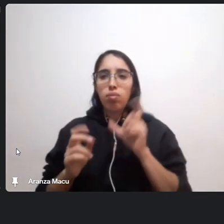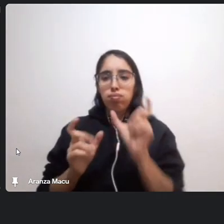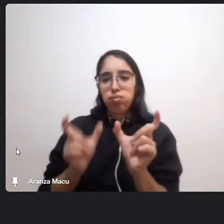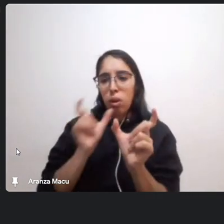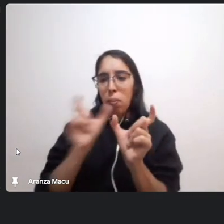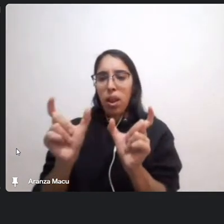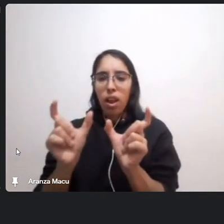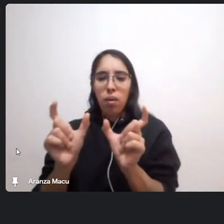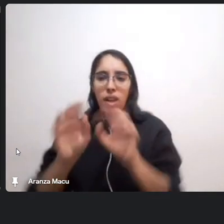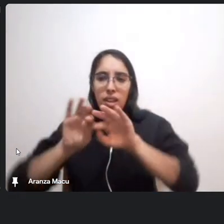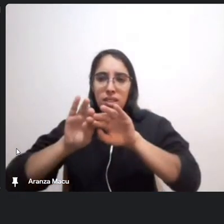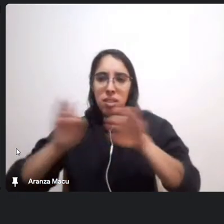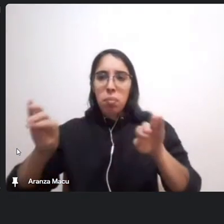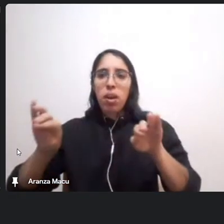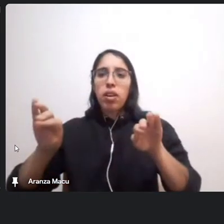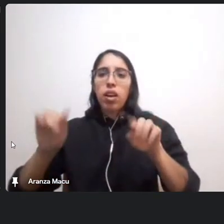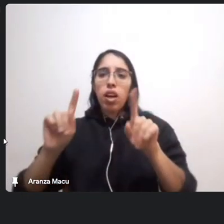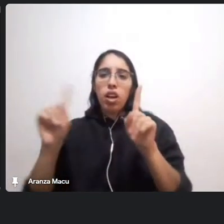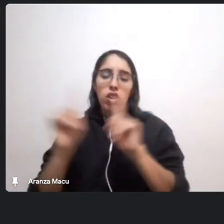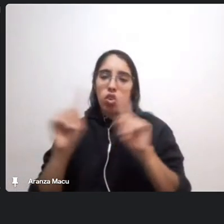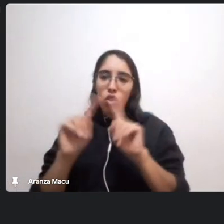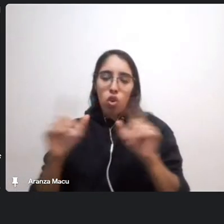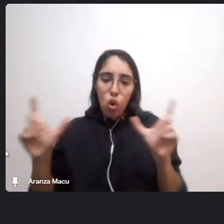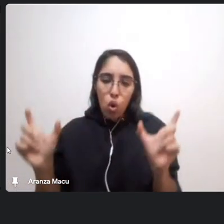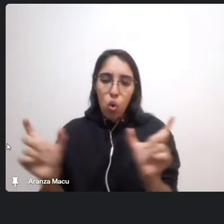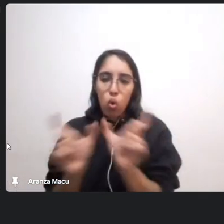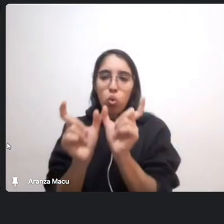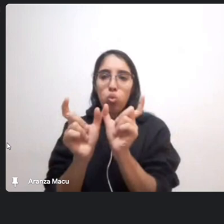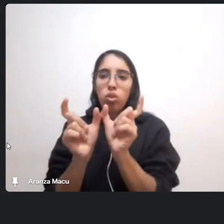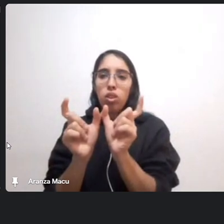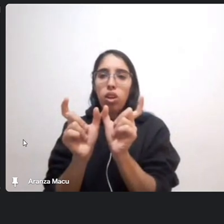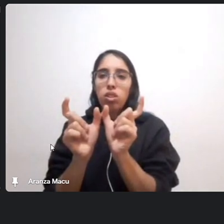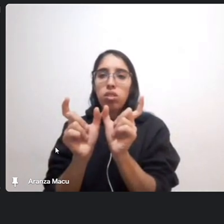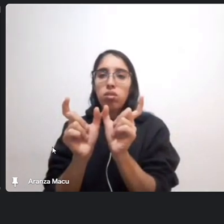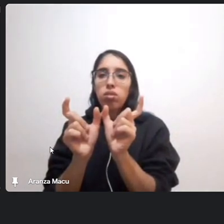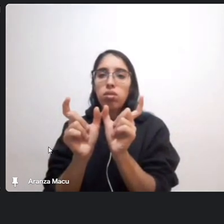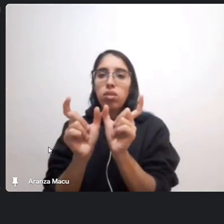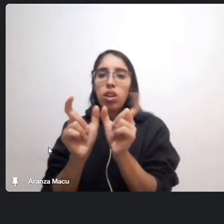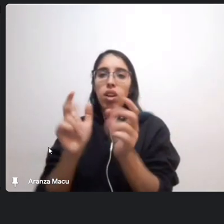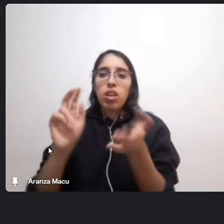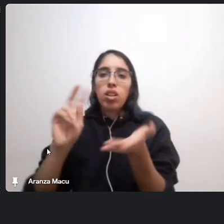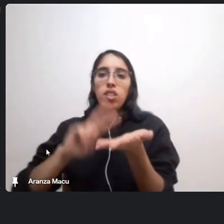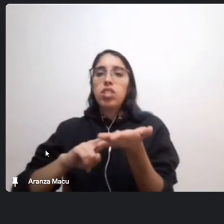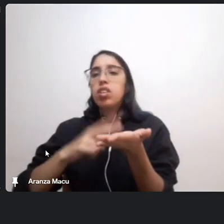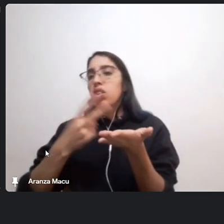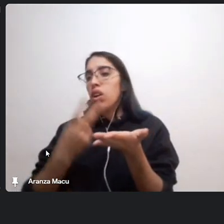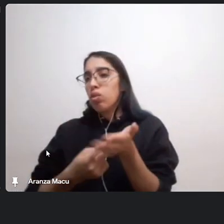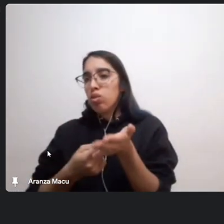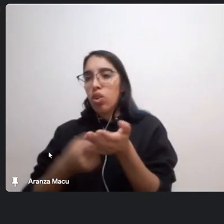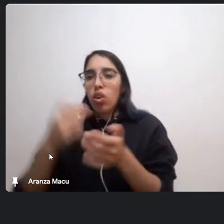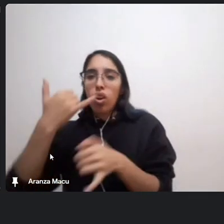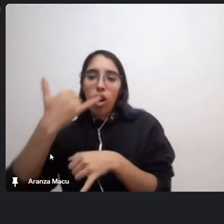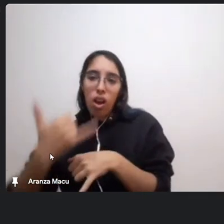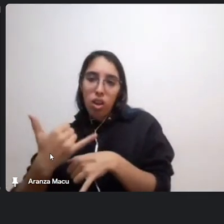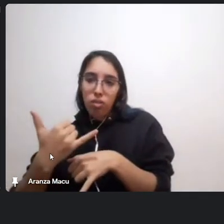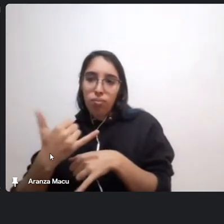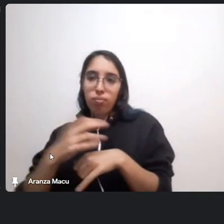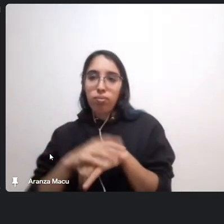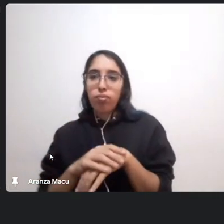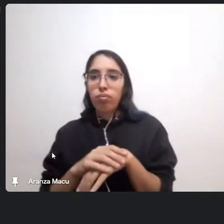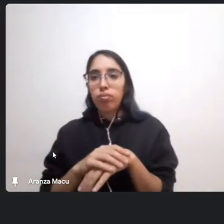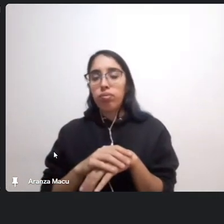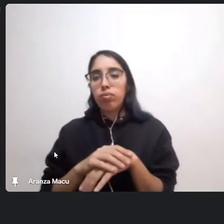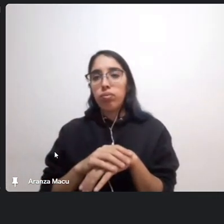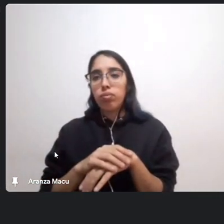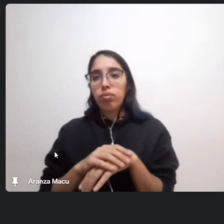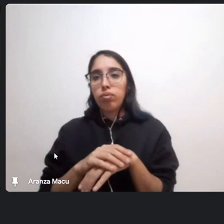es ser o estar, y estos dos juntos quiere decir hay o existe. Y de